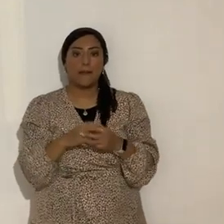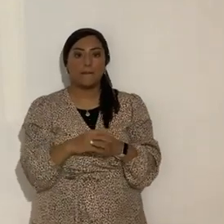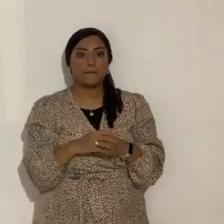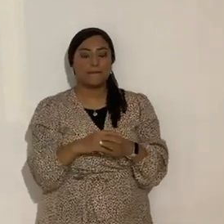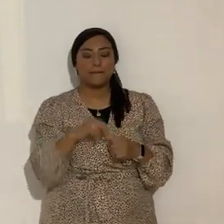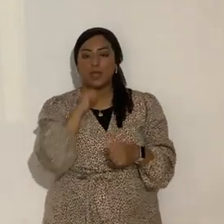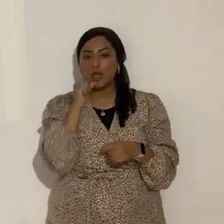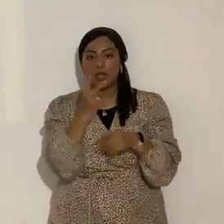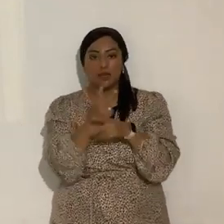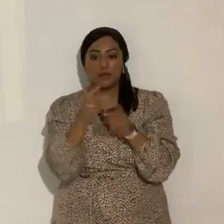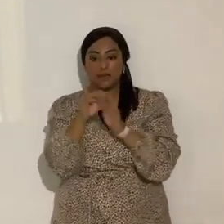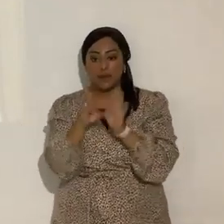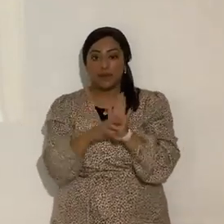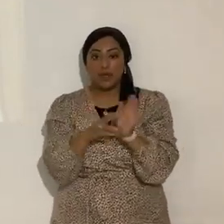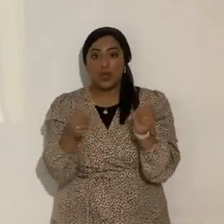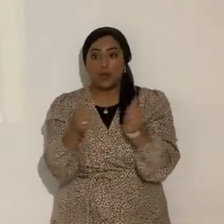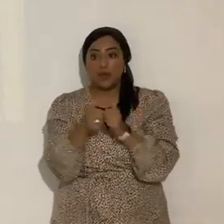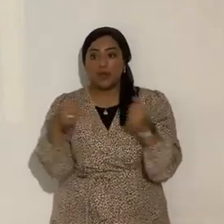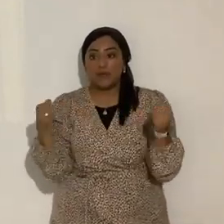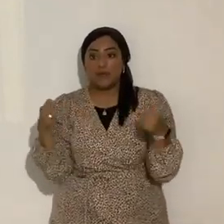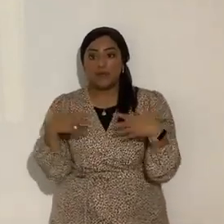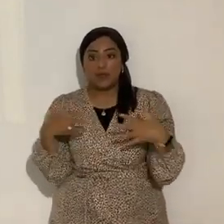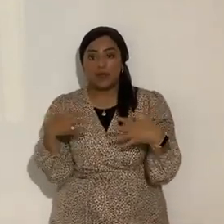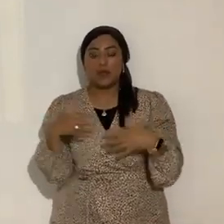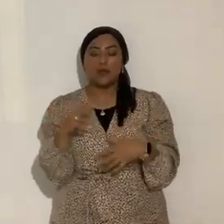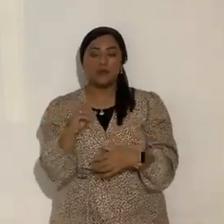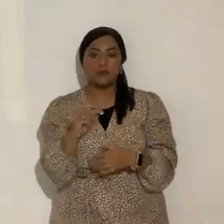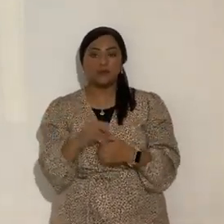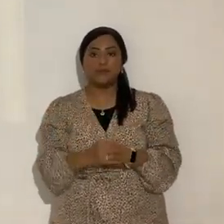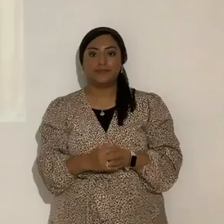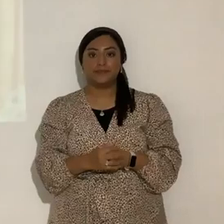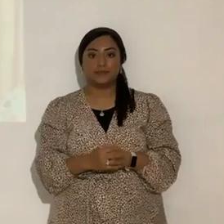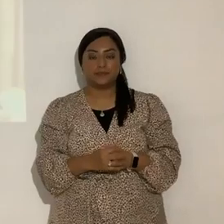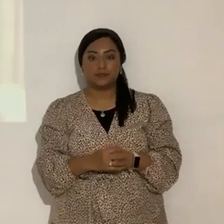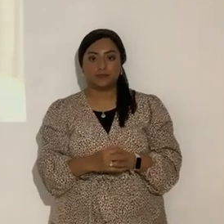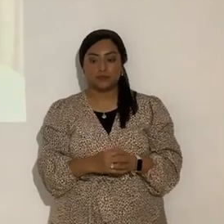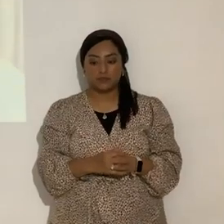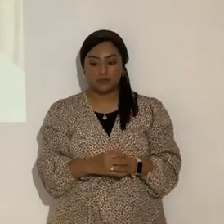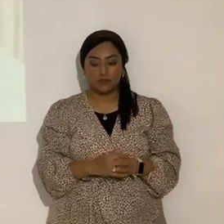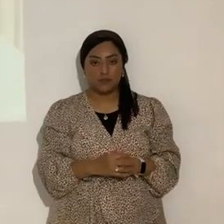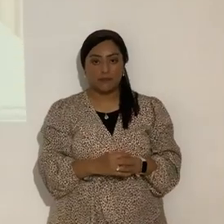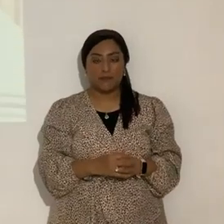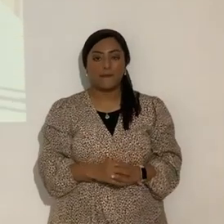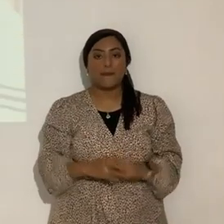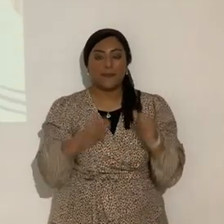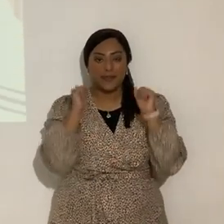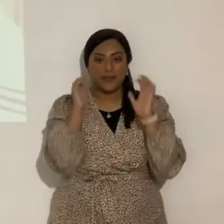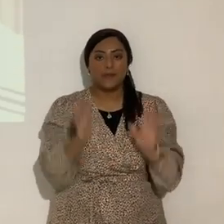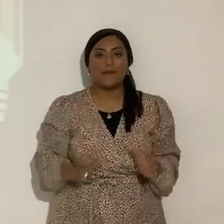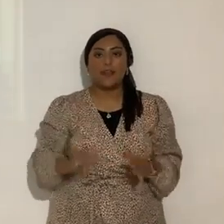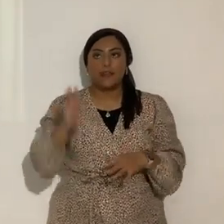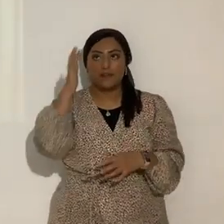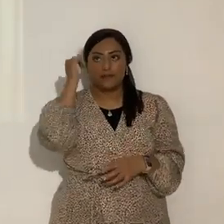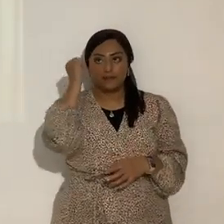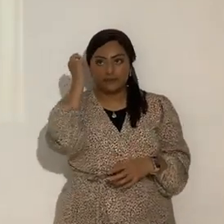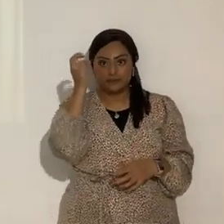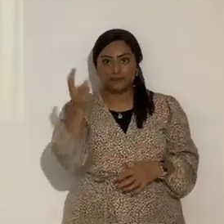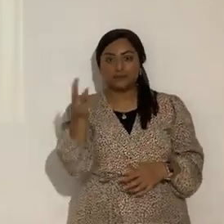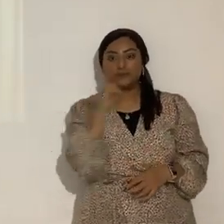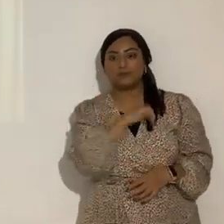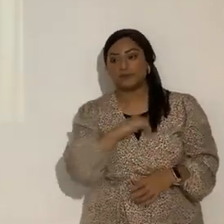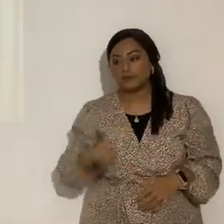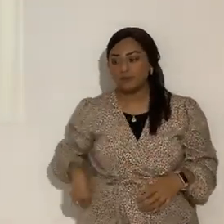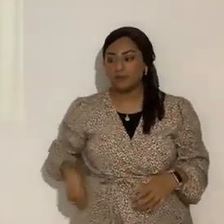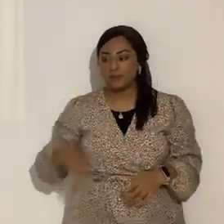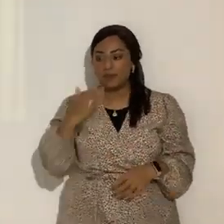mandamientos por cobardía. Tremendo, está tremendo esto, hermanos. Bueno, bendito es Yahshua Mashiach.